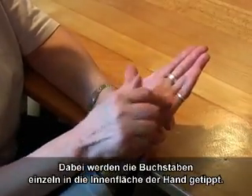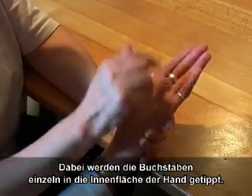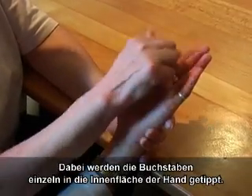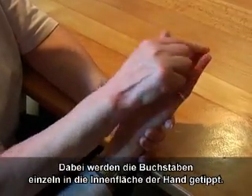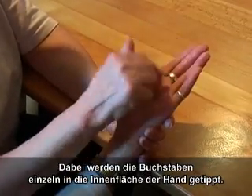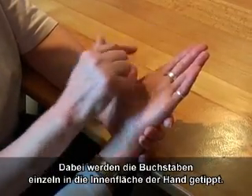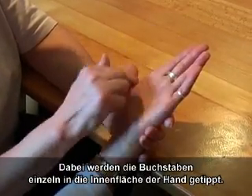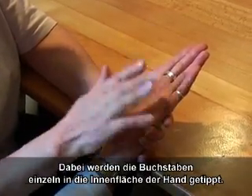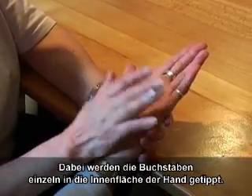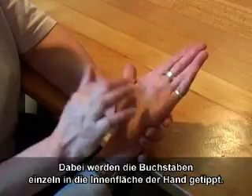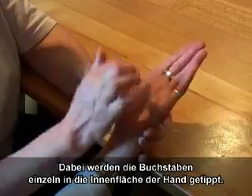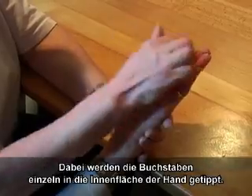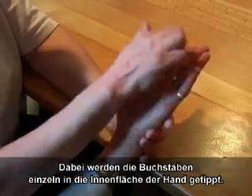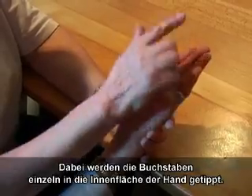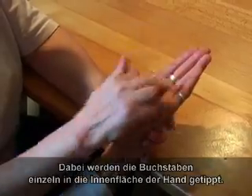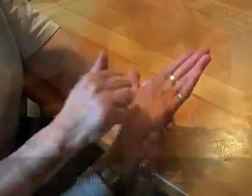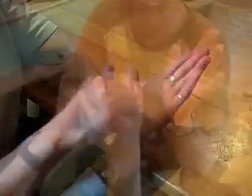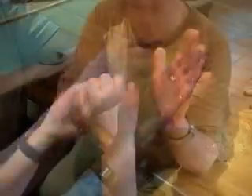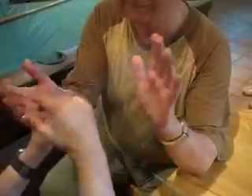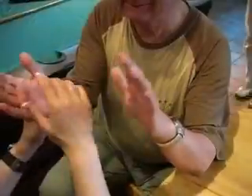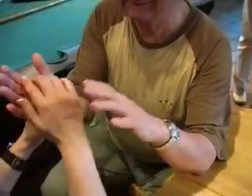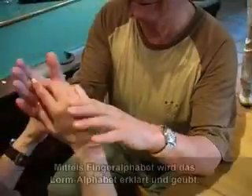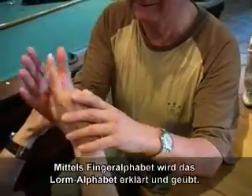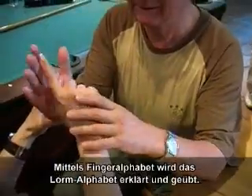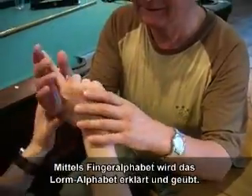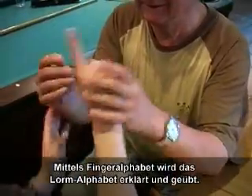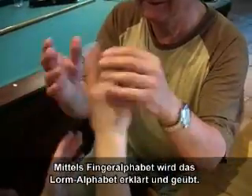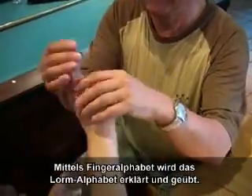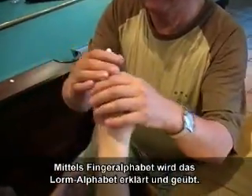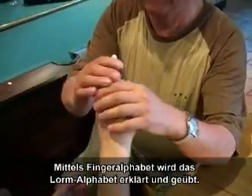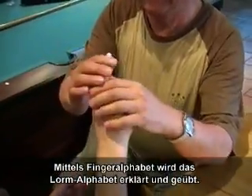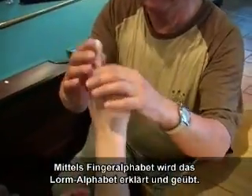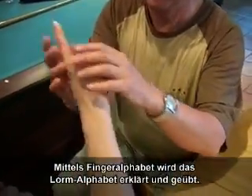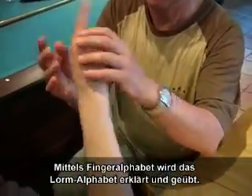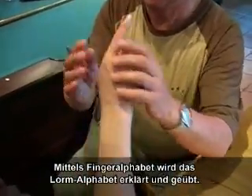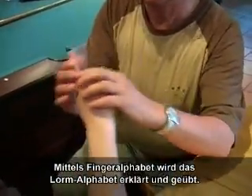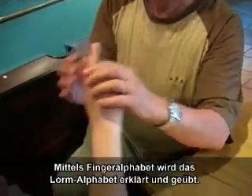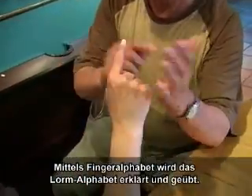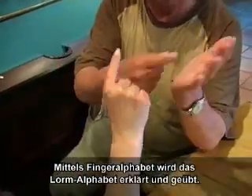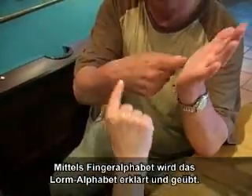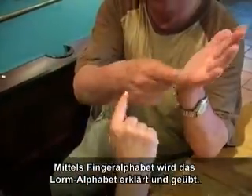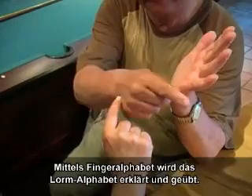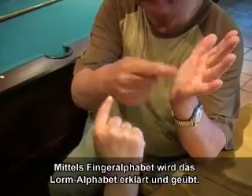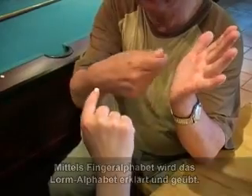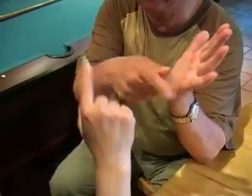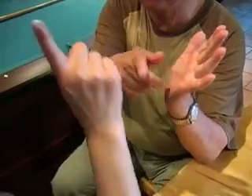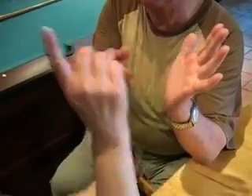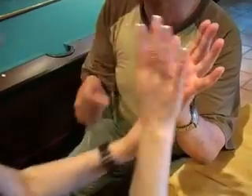Buchstaben einzeln in die Innenfläche der Hand getippt. Mittels Fingeralphabet wird das Lormalphabet erklärt und